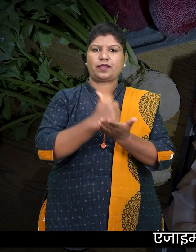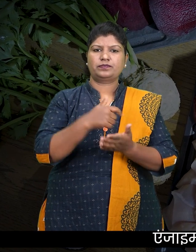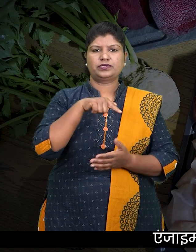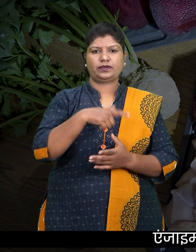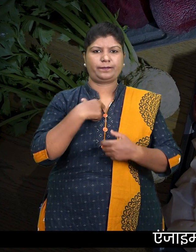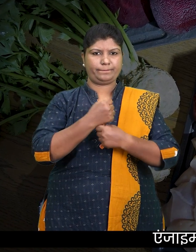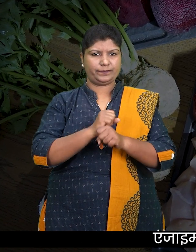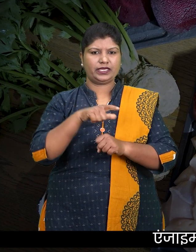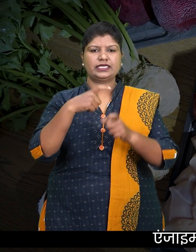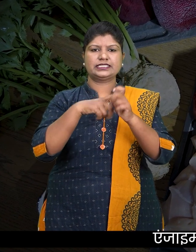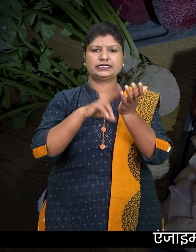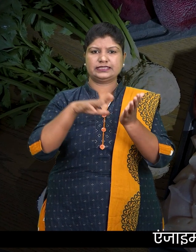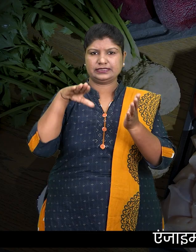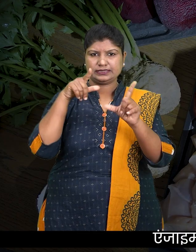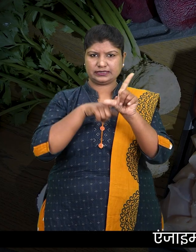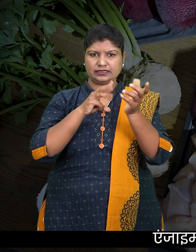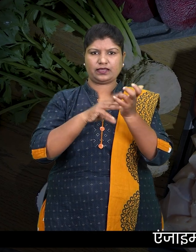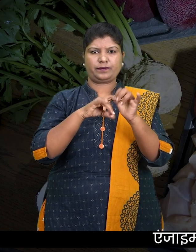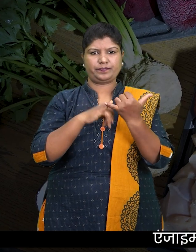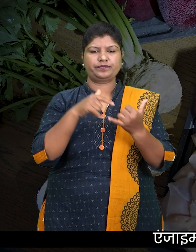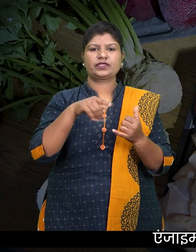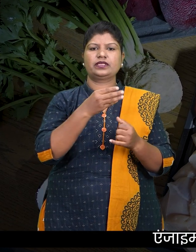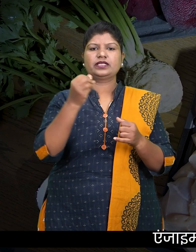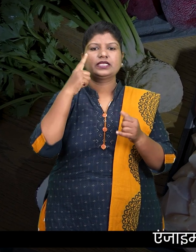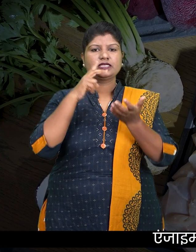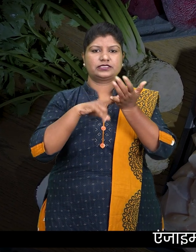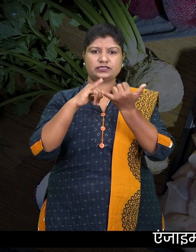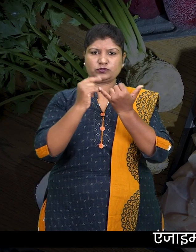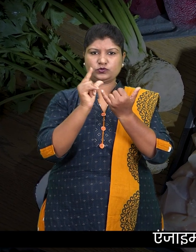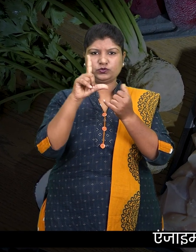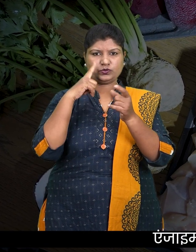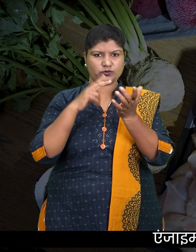एंजाइम और इंसुलिन बनाने में मदद करता है।